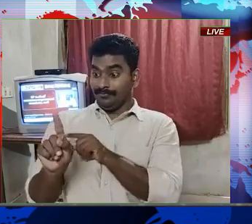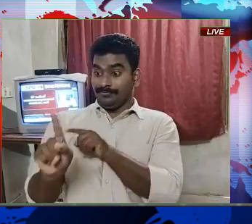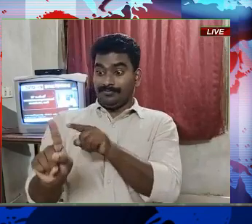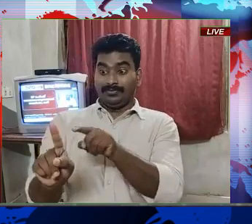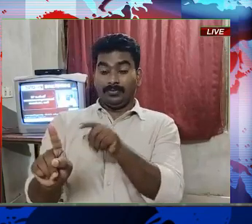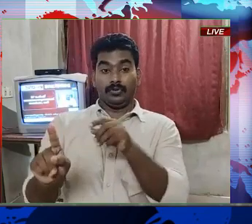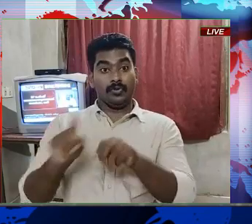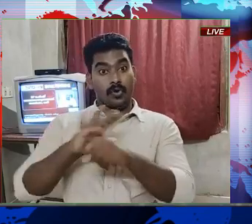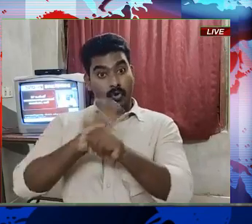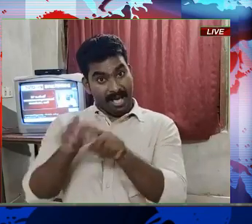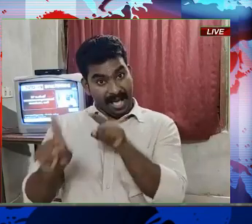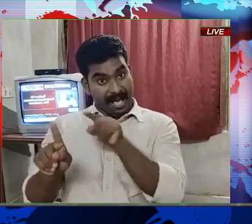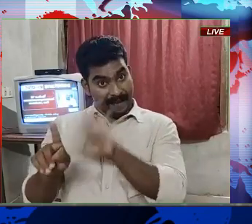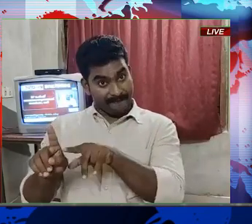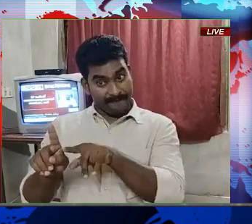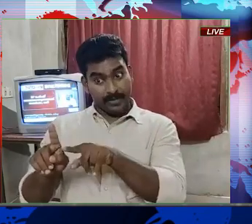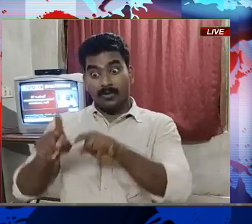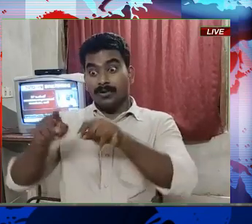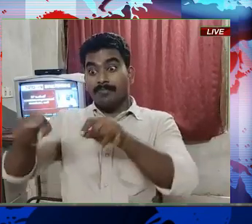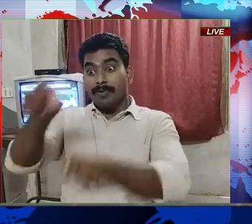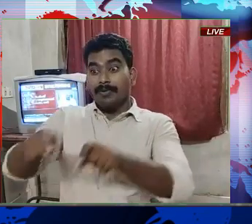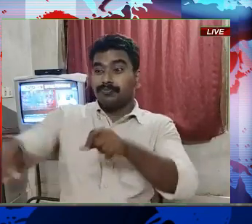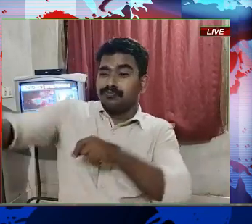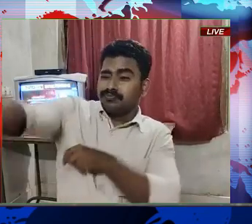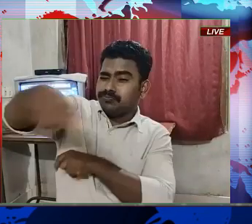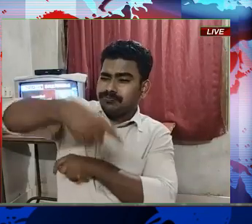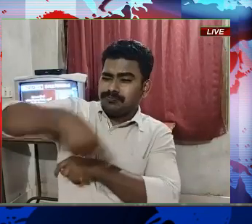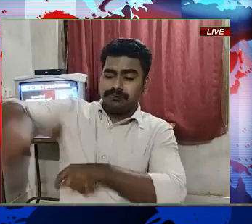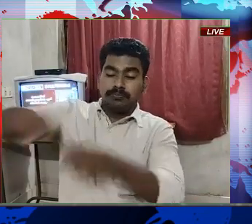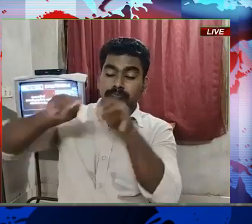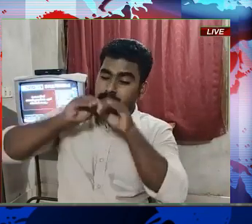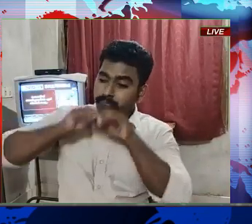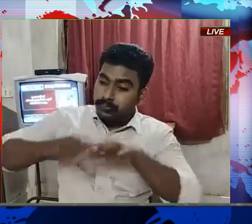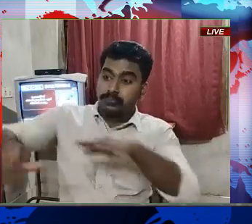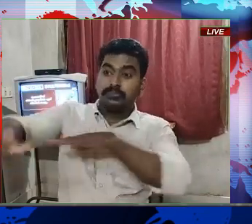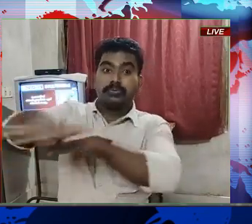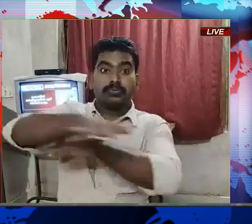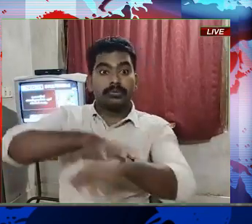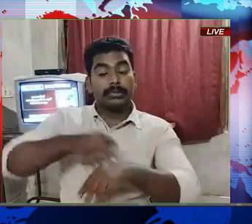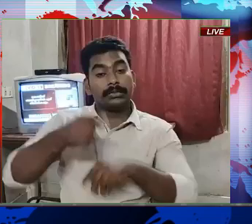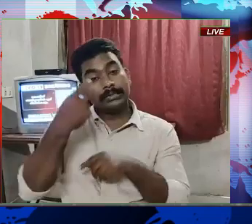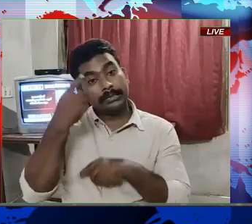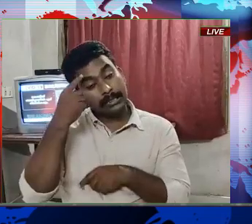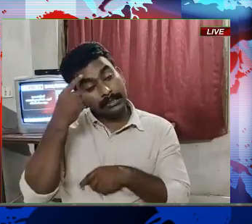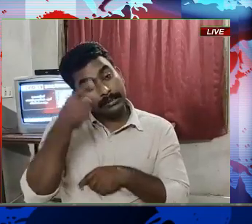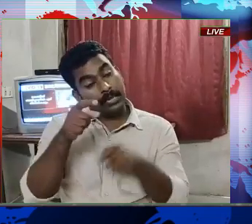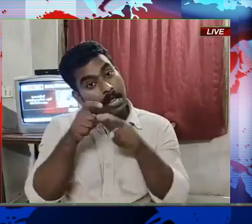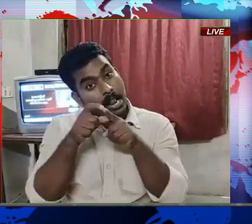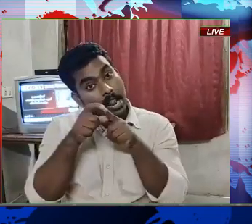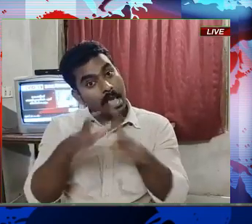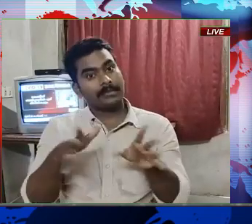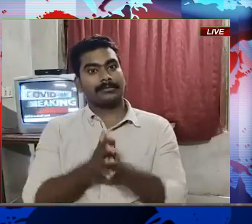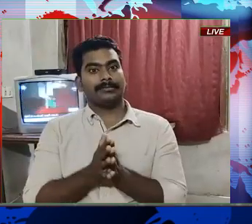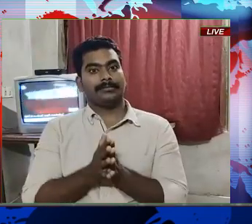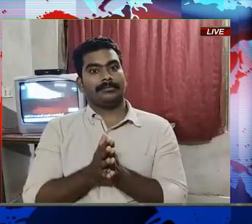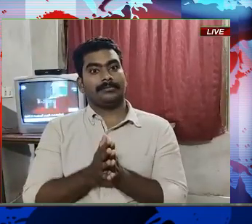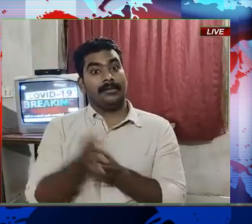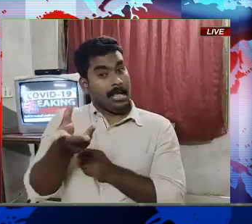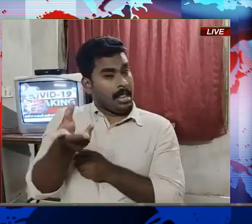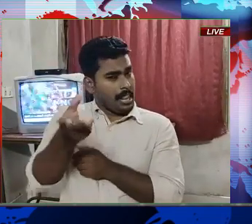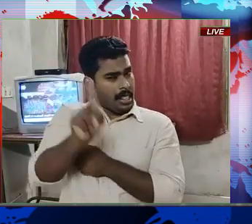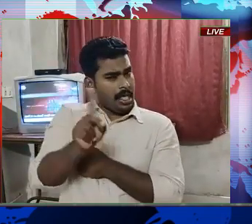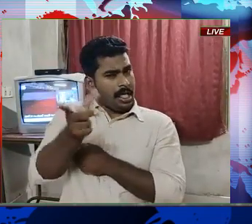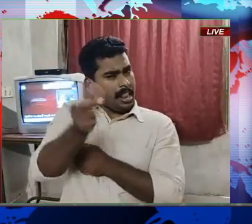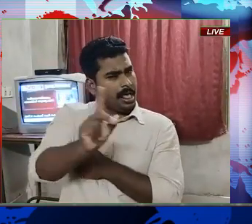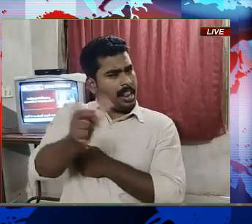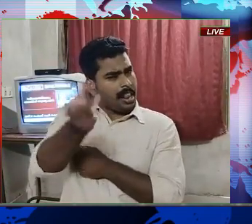ആളുകൾ ഉണ്ടാകാനുള്ള സാധ്യതയുണ്ടോ? പിന്നെ ഇതിൽ പങ്കെടുത്ത ആളുകളെ കുറിച്ച് നേരത്തെ 28-നോ 29-നോ കേന്ദ്രത്തിൽ നിന്ന് എന്തെങ്കിലും നിർദ്ദേശം, ഇവരെ നിരീക്ഷിക്കണോ, അങ്ങനെ